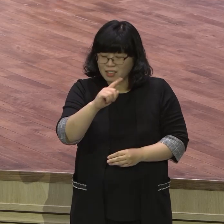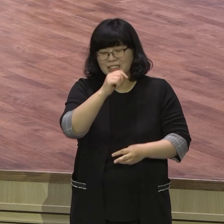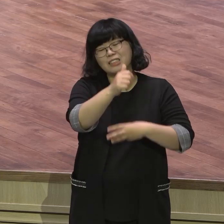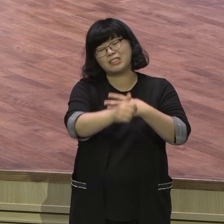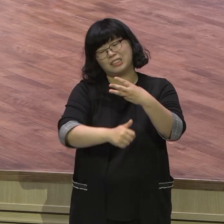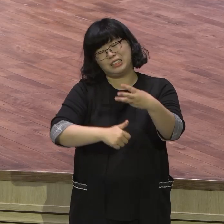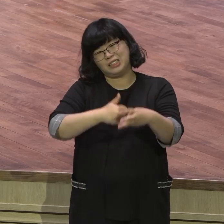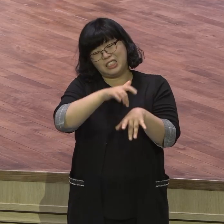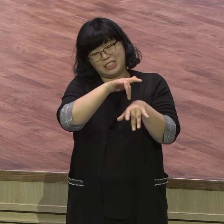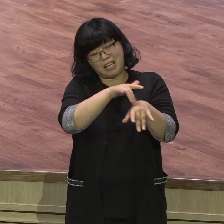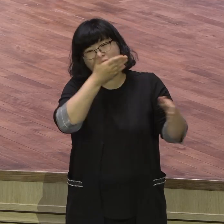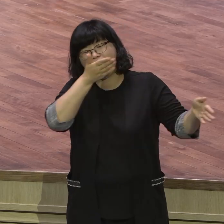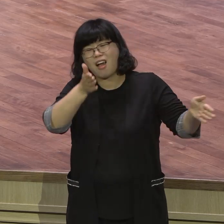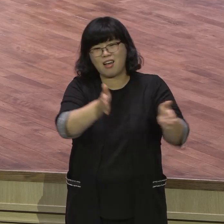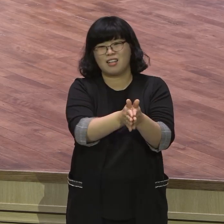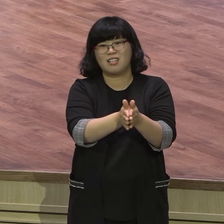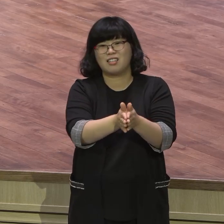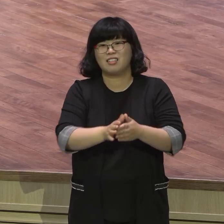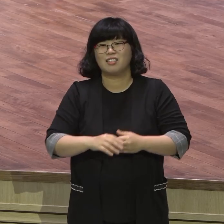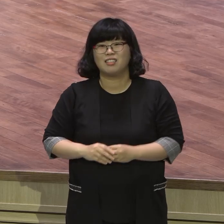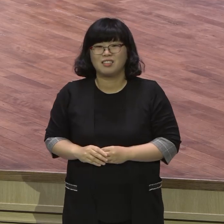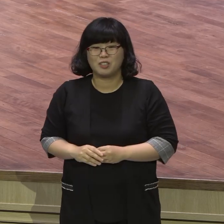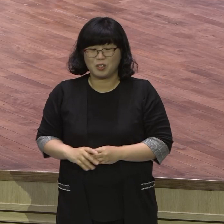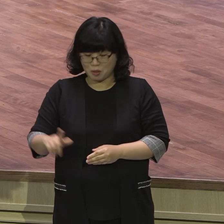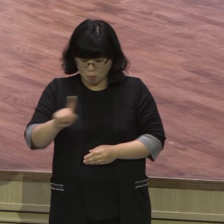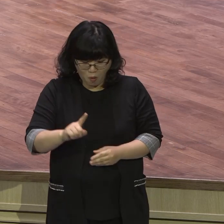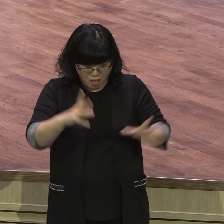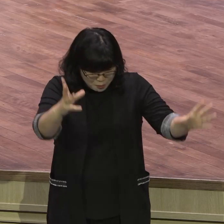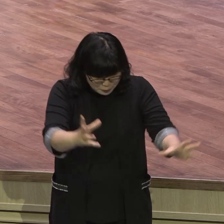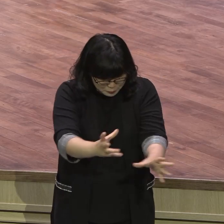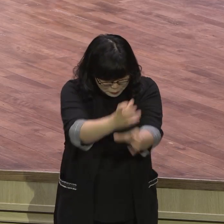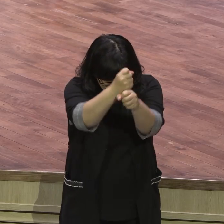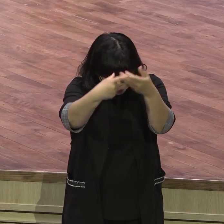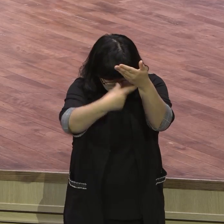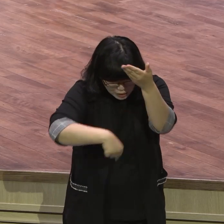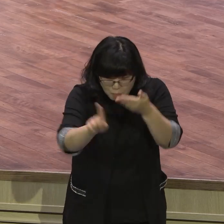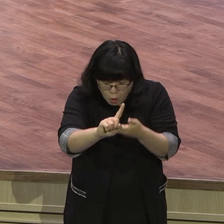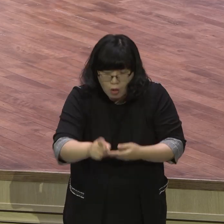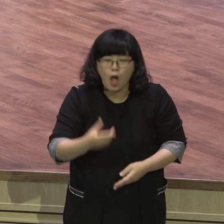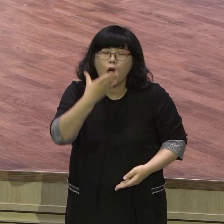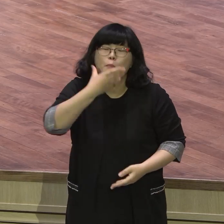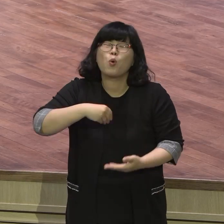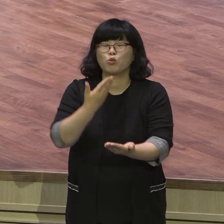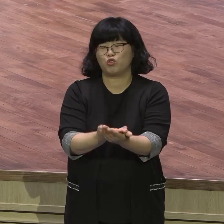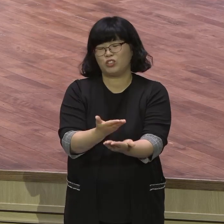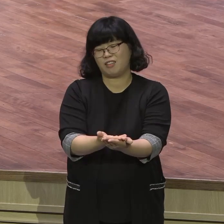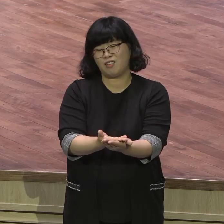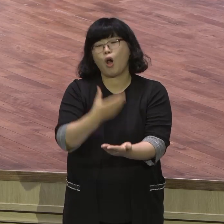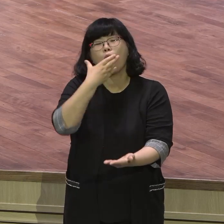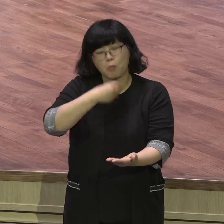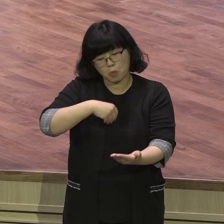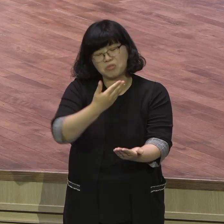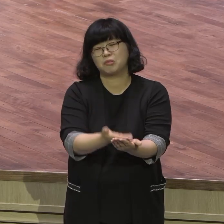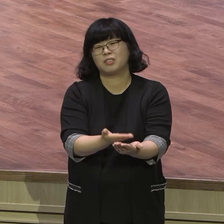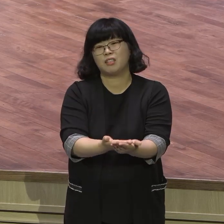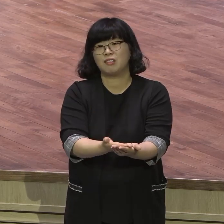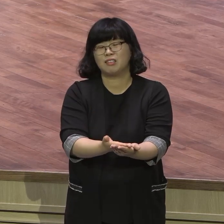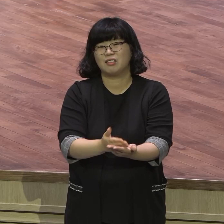한마디로 복을 달라는 겁니다. 그런데 사실 인간의